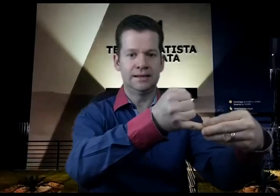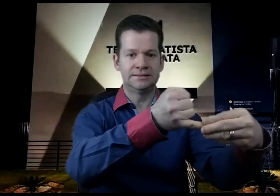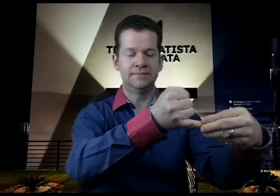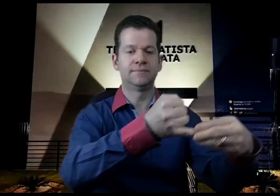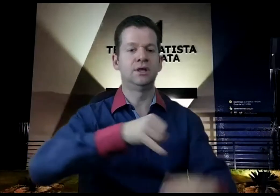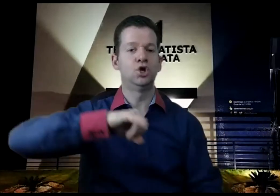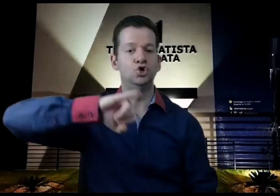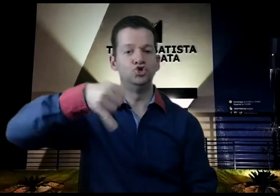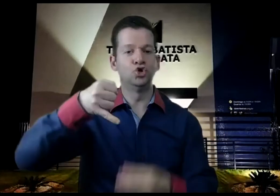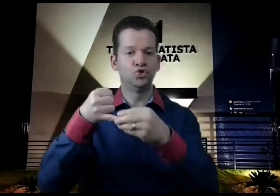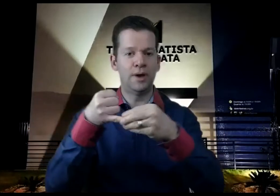assim. Josué.